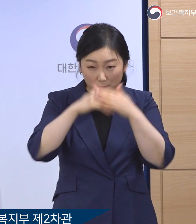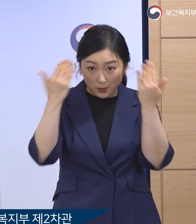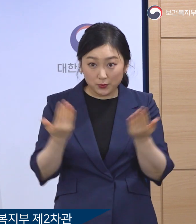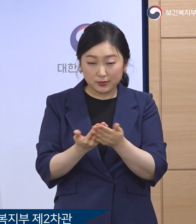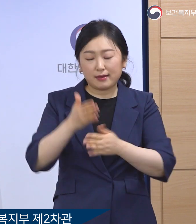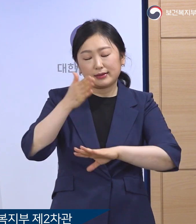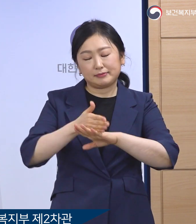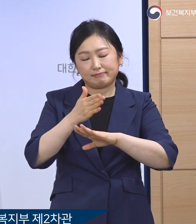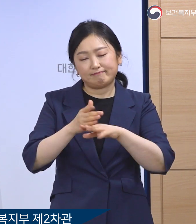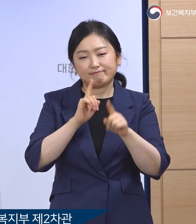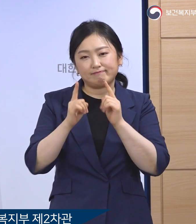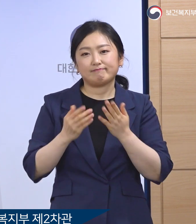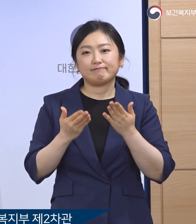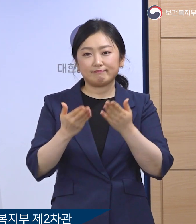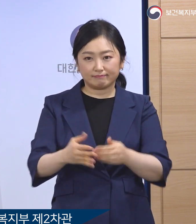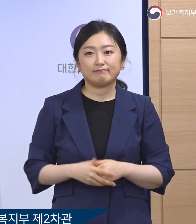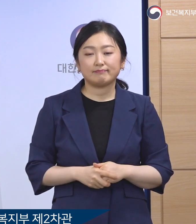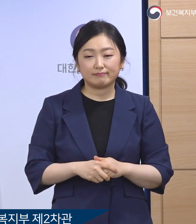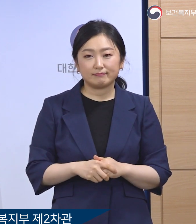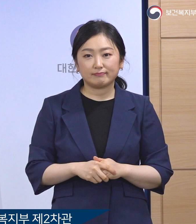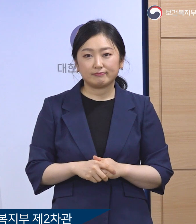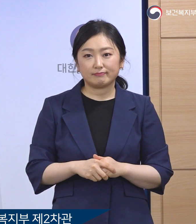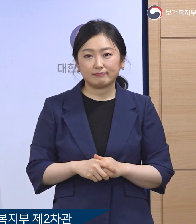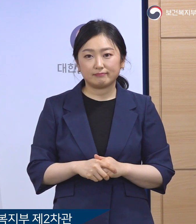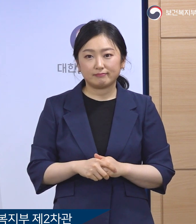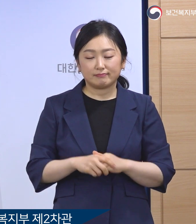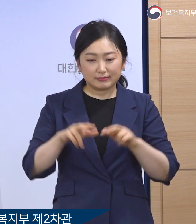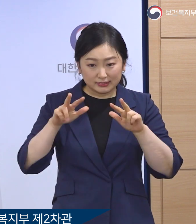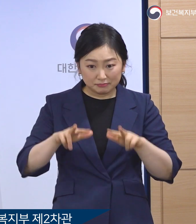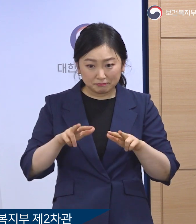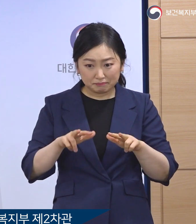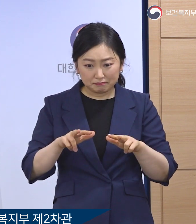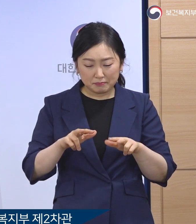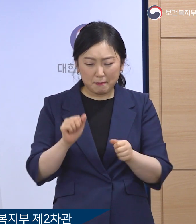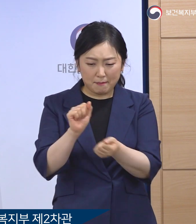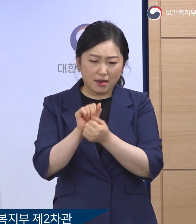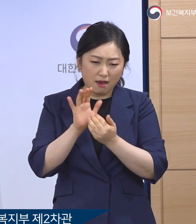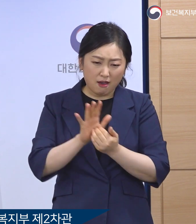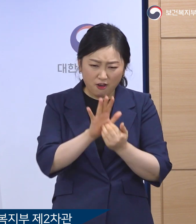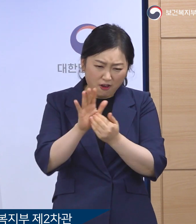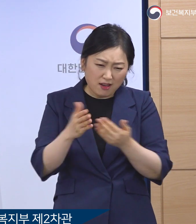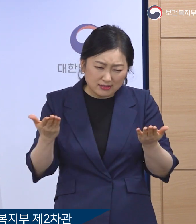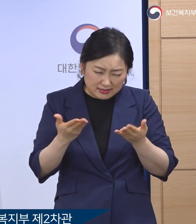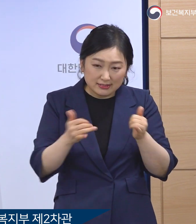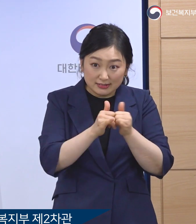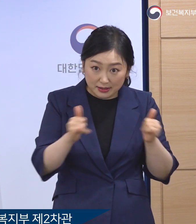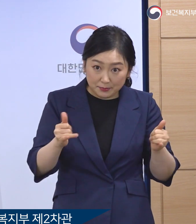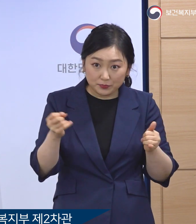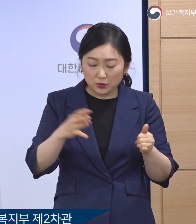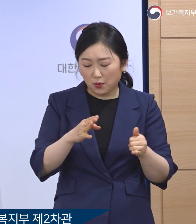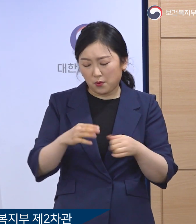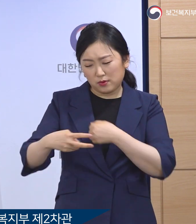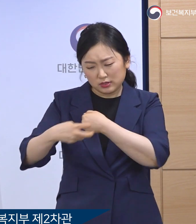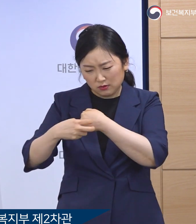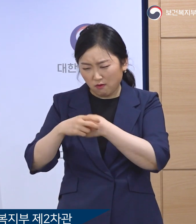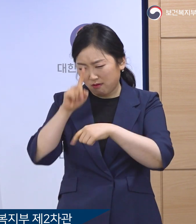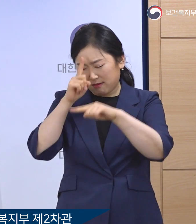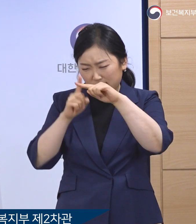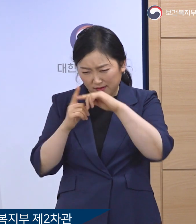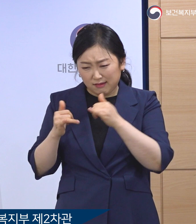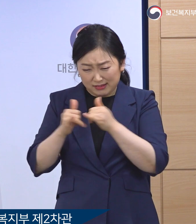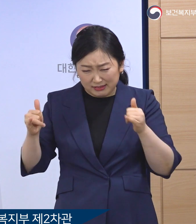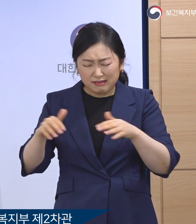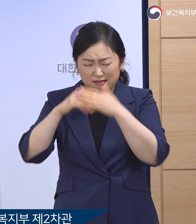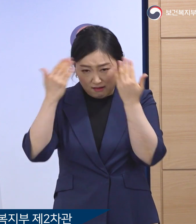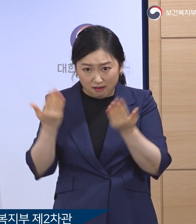진심으로 감사드립니다. 현장에서 고생하고 계신 방역과 의료 관계자분들께도 깊이